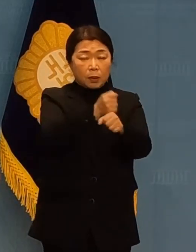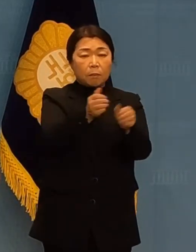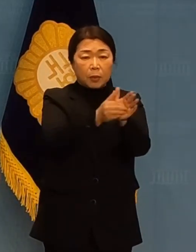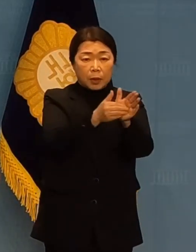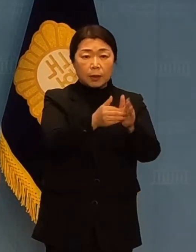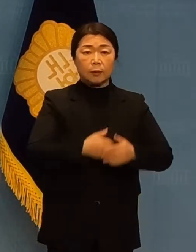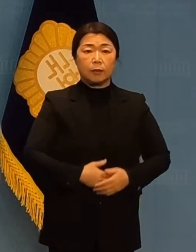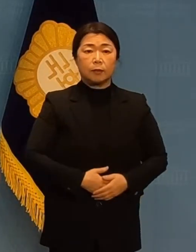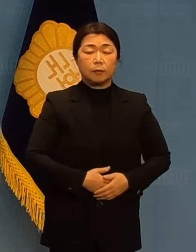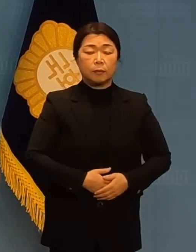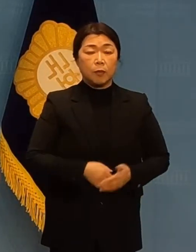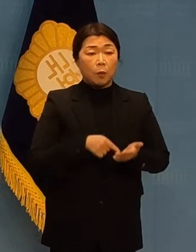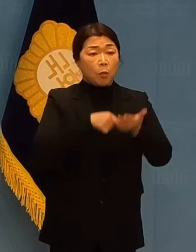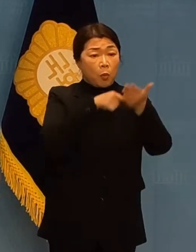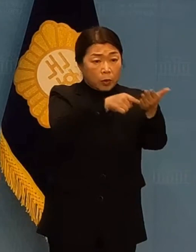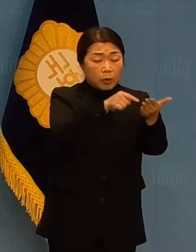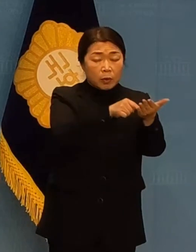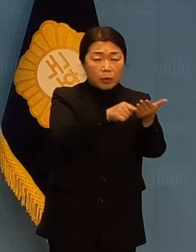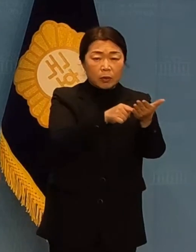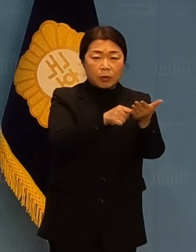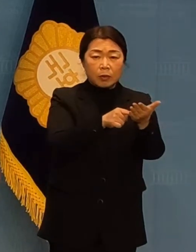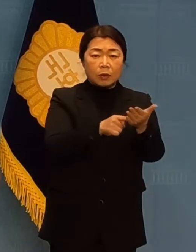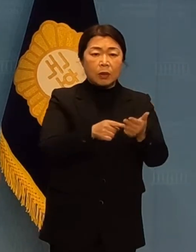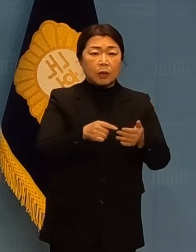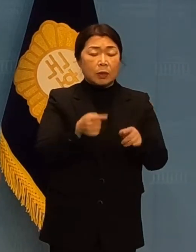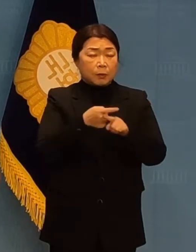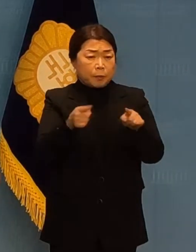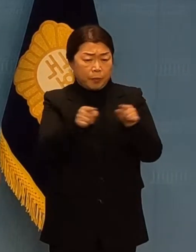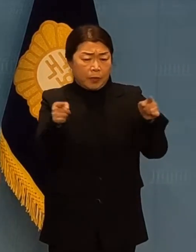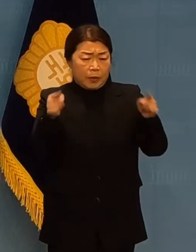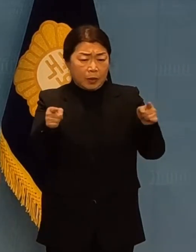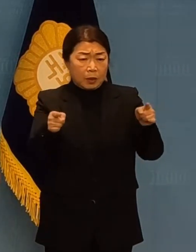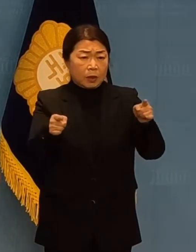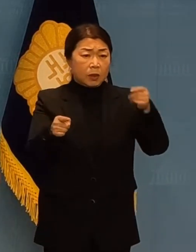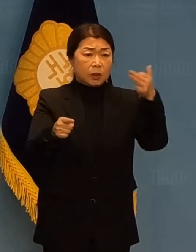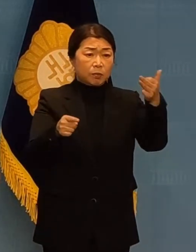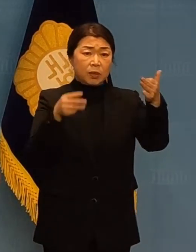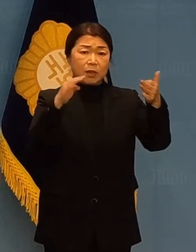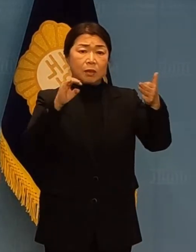김상민이 법원이 제시한 범행 도구인 길이 18cm의